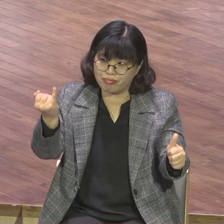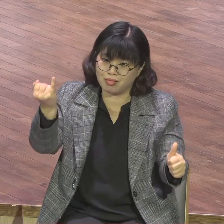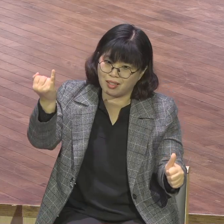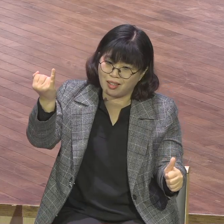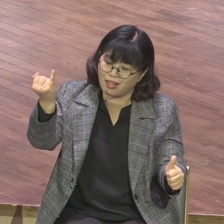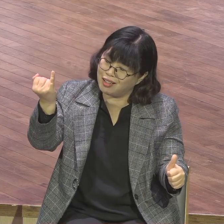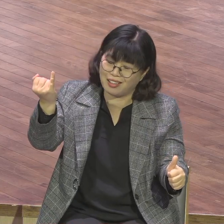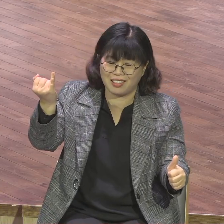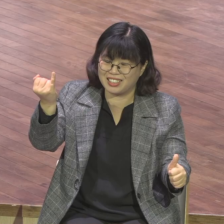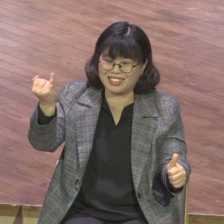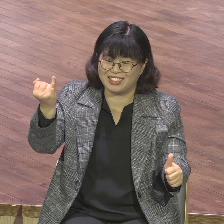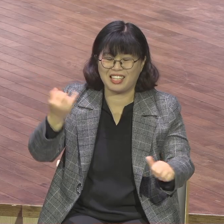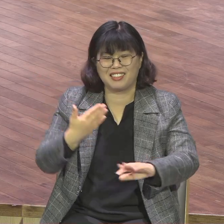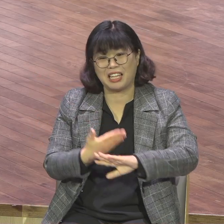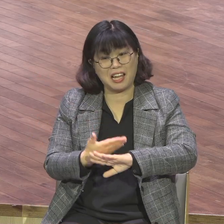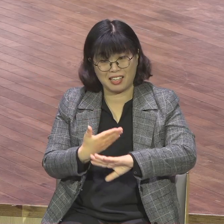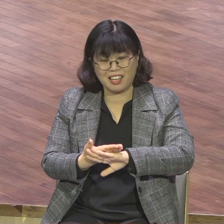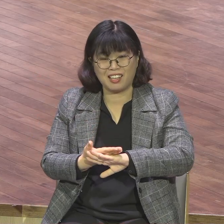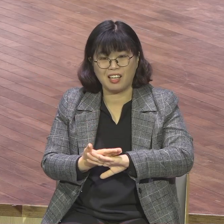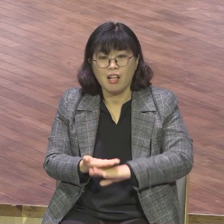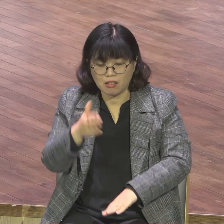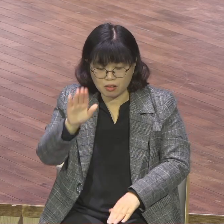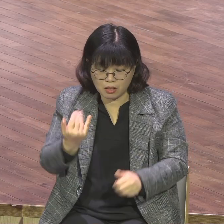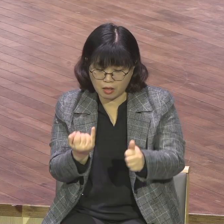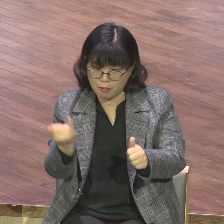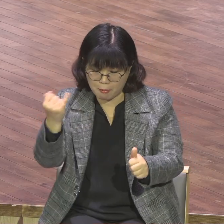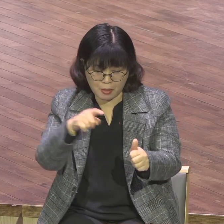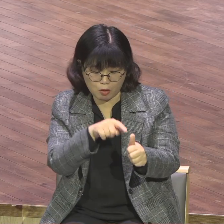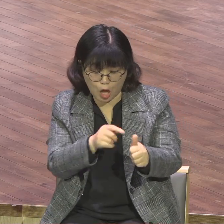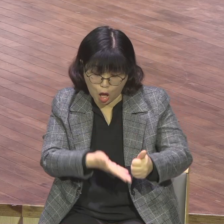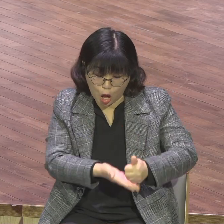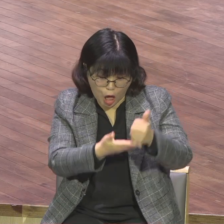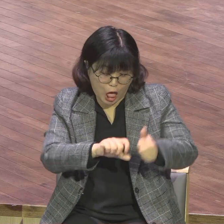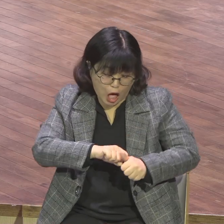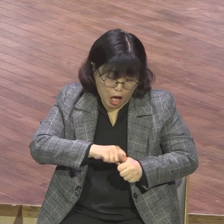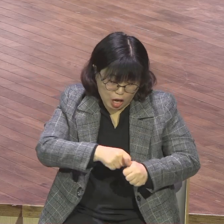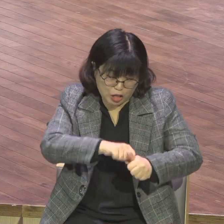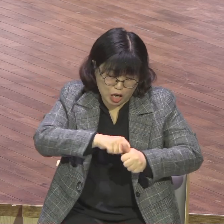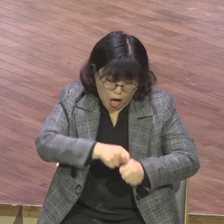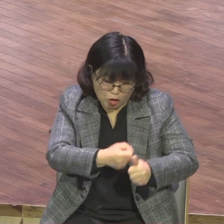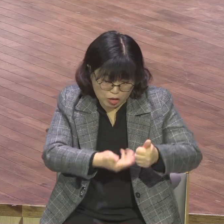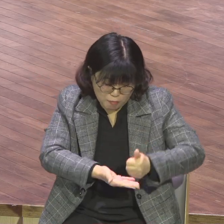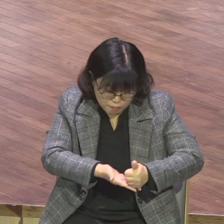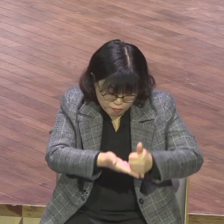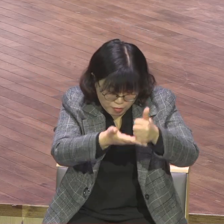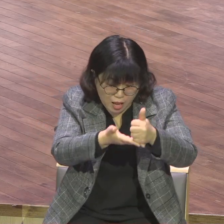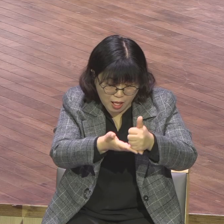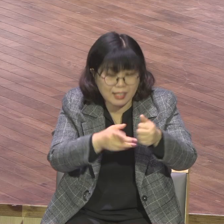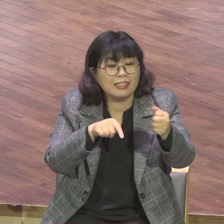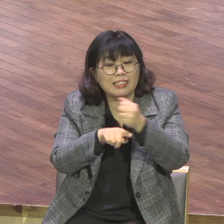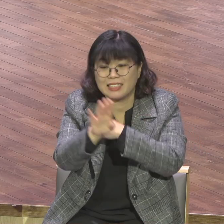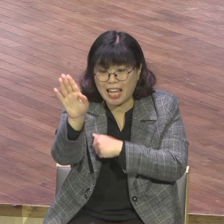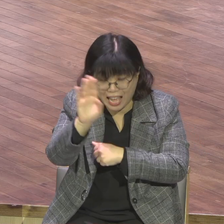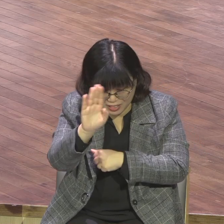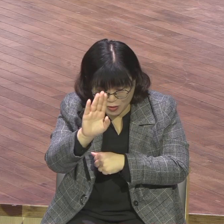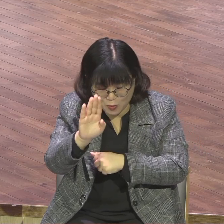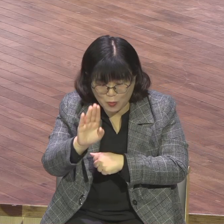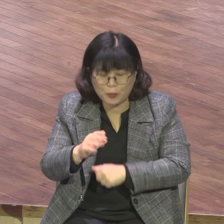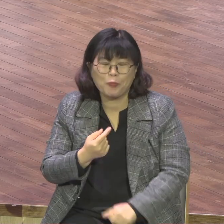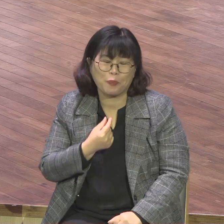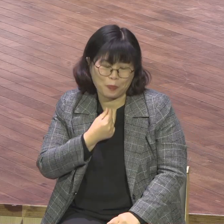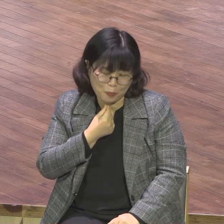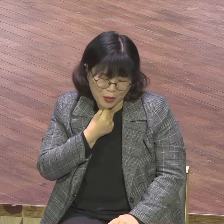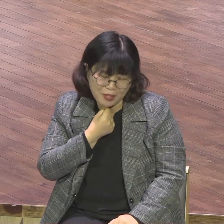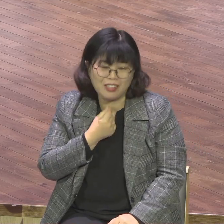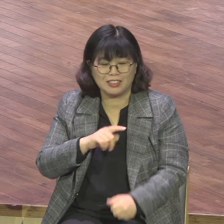것이다 하는 말씀이에요. 말씀이니까 다른 변명하지 마세요. 성경 말씀이에요.